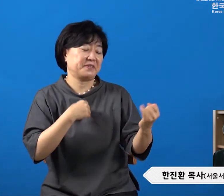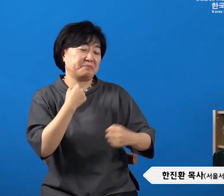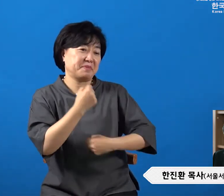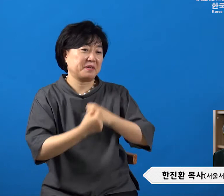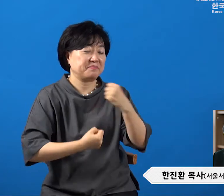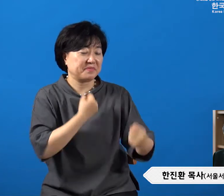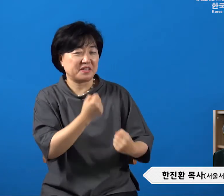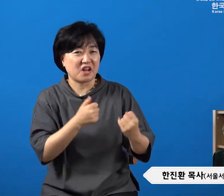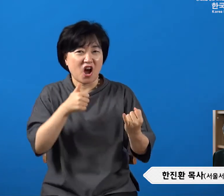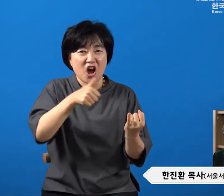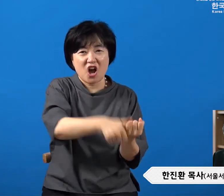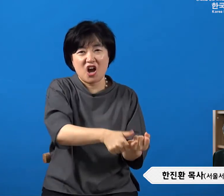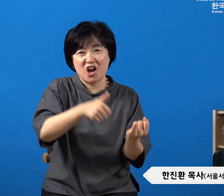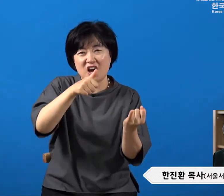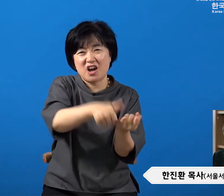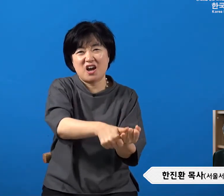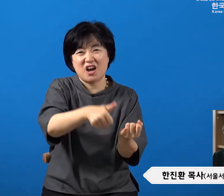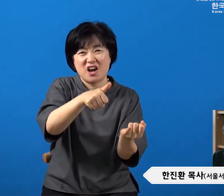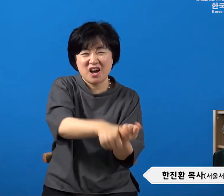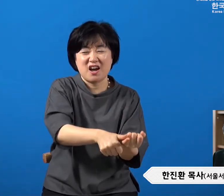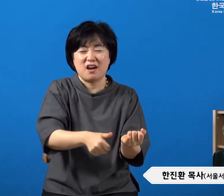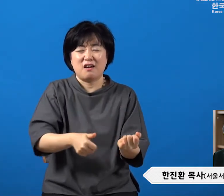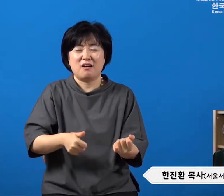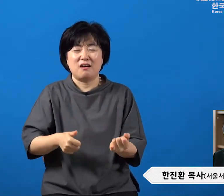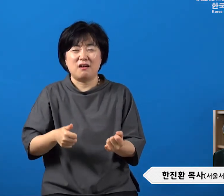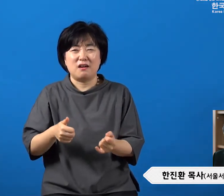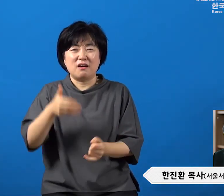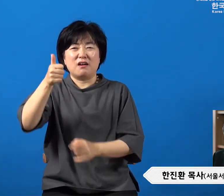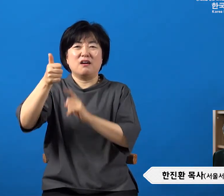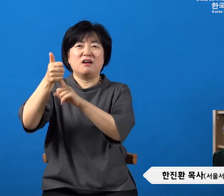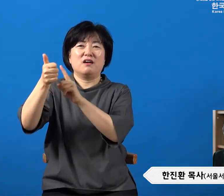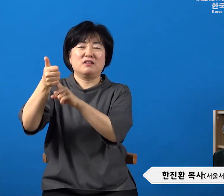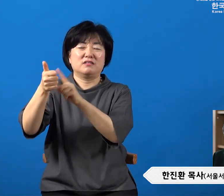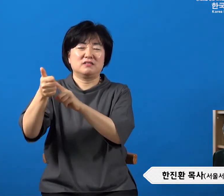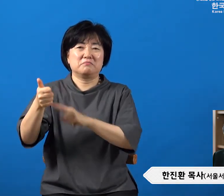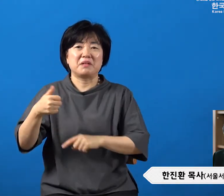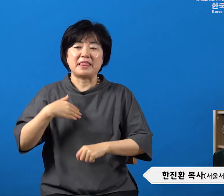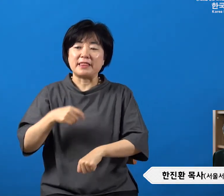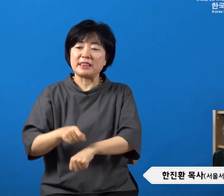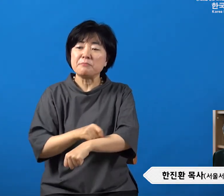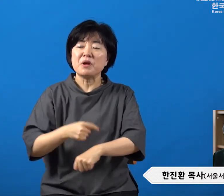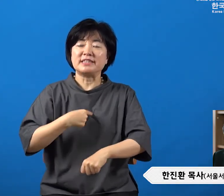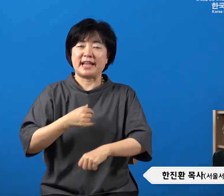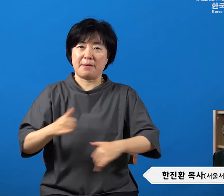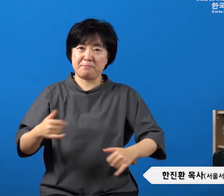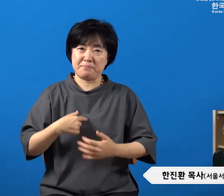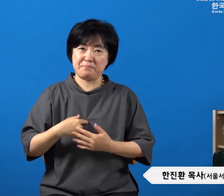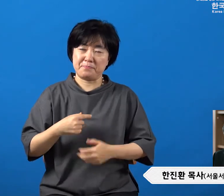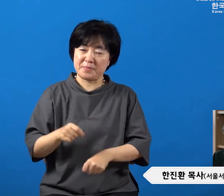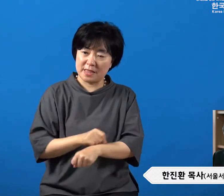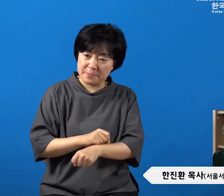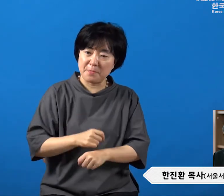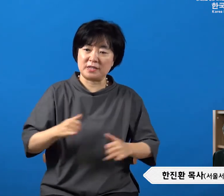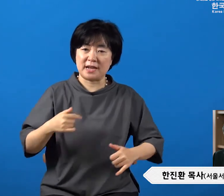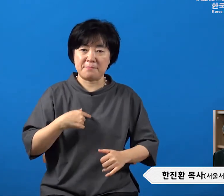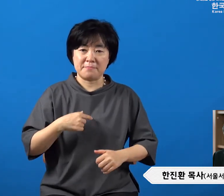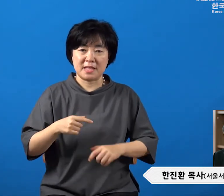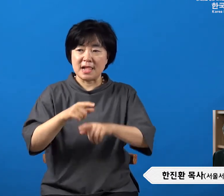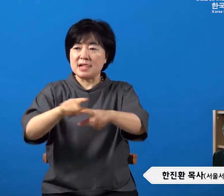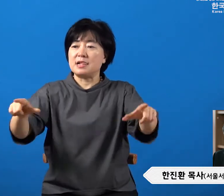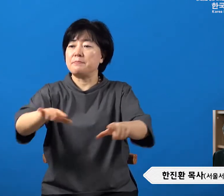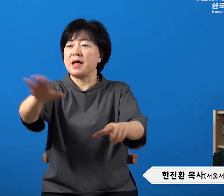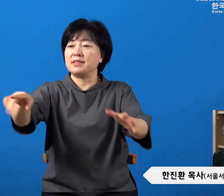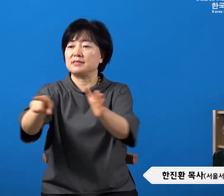있습니다. 그런 그 교주들의 논리도 나는 특별한 사람이다, 나는